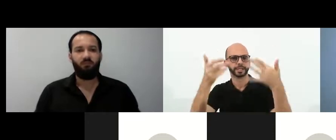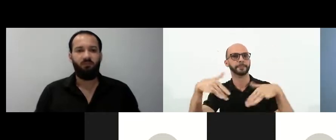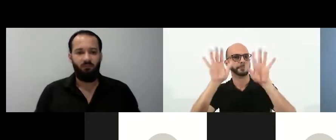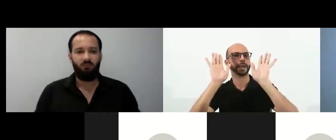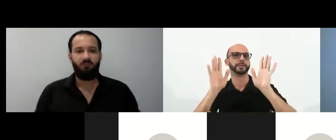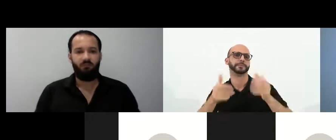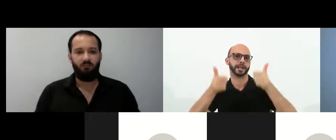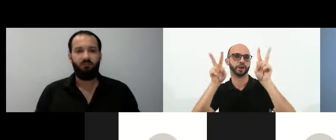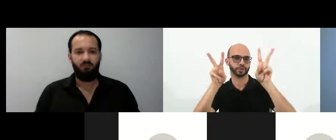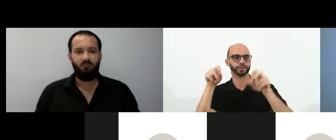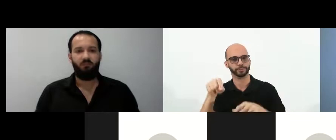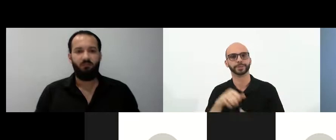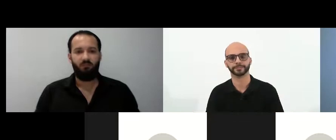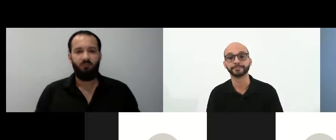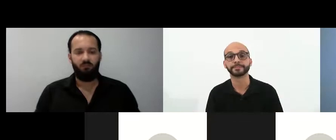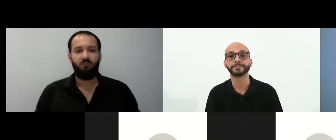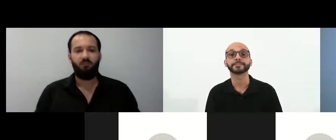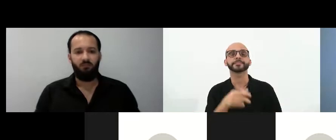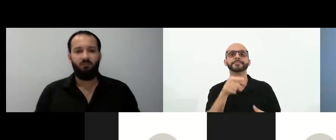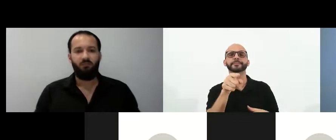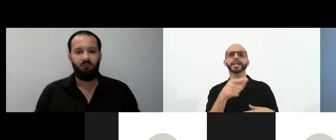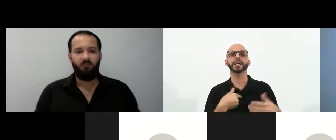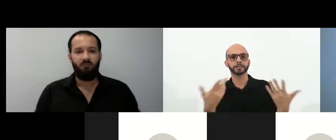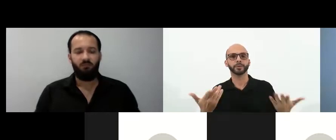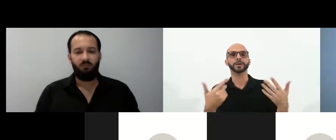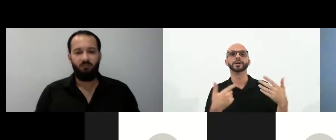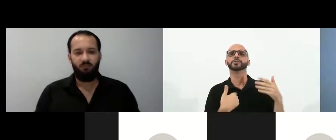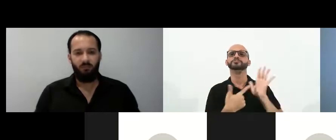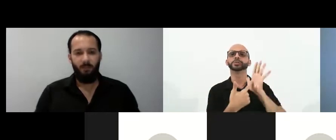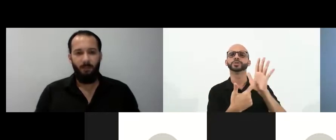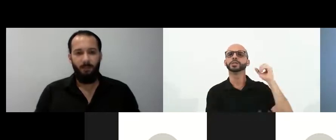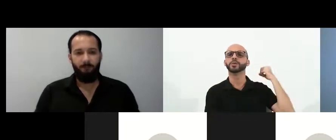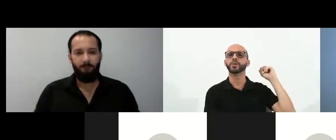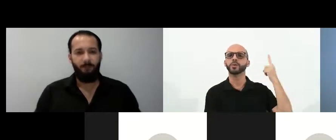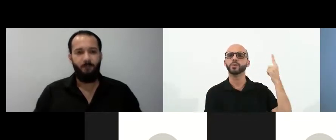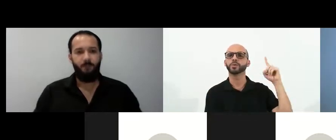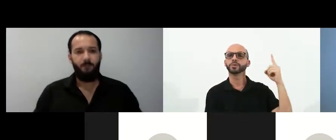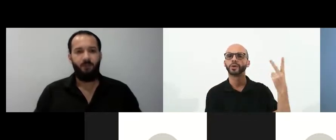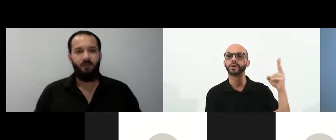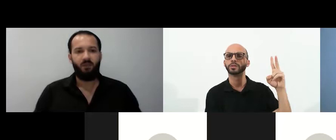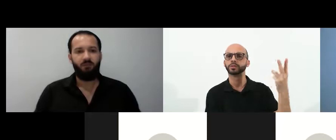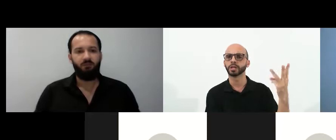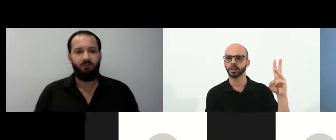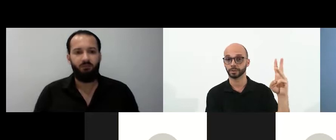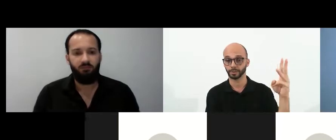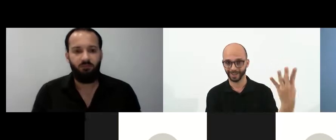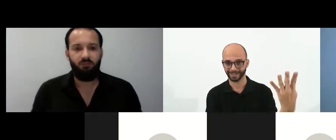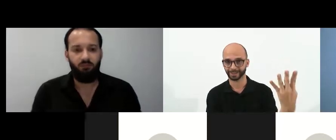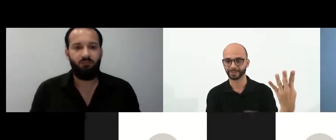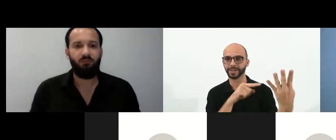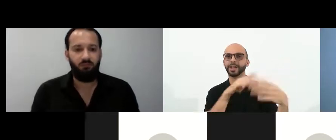Rodrigo vai falar, né, a professora Grace Kelly também vão falar melhor sobre esse tema. Mas hoje, né, estamos apresentando,